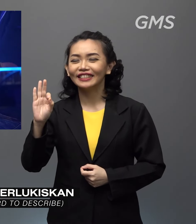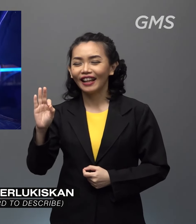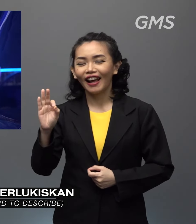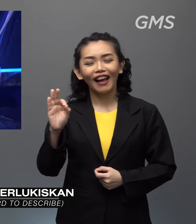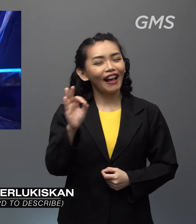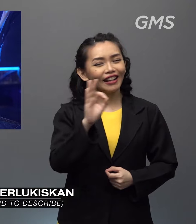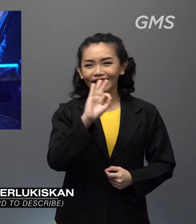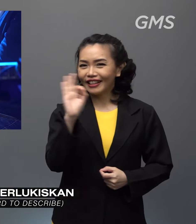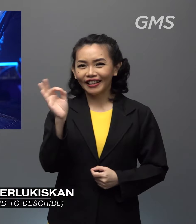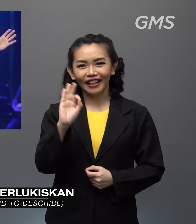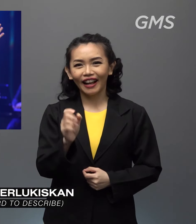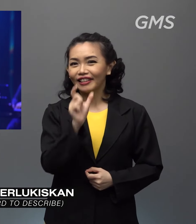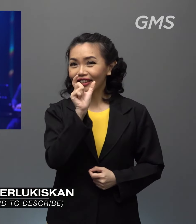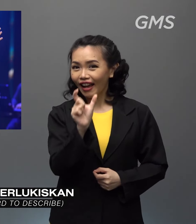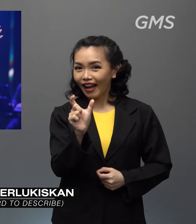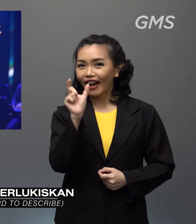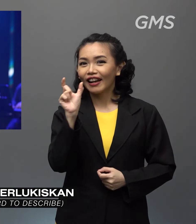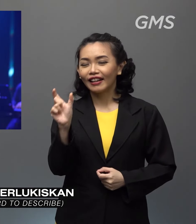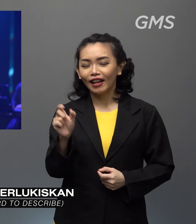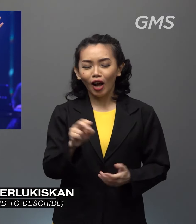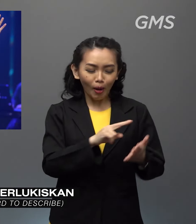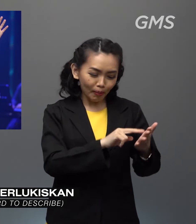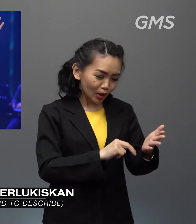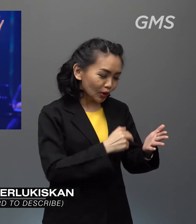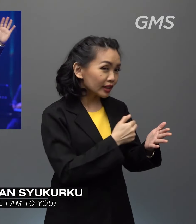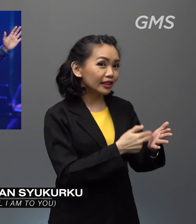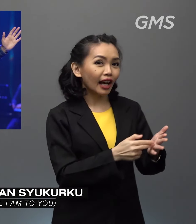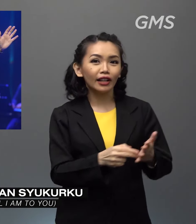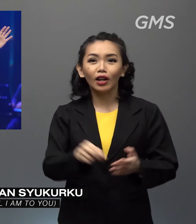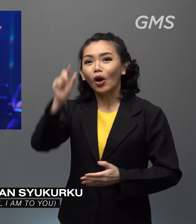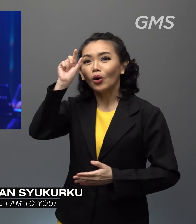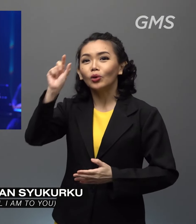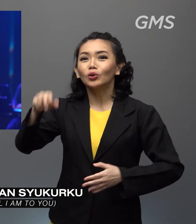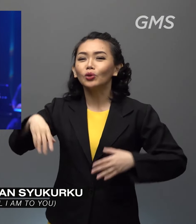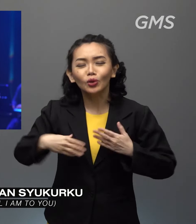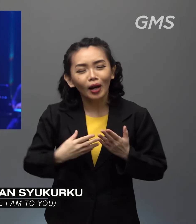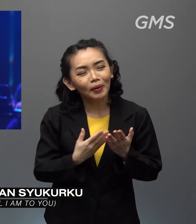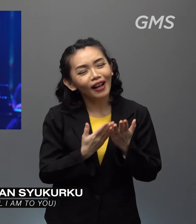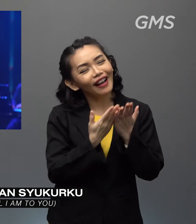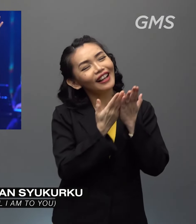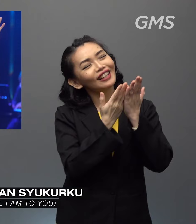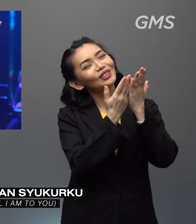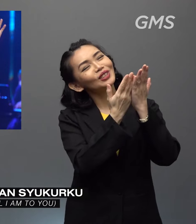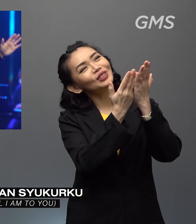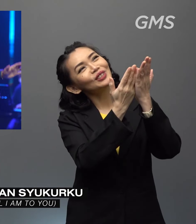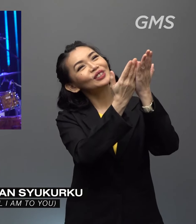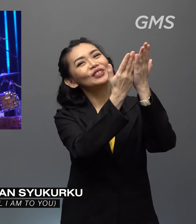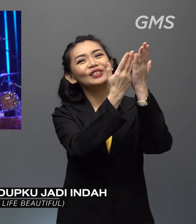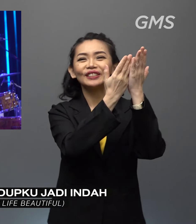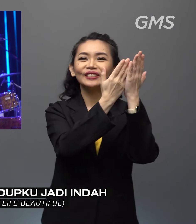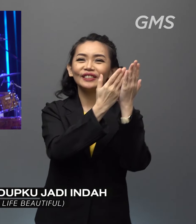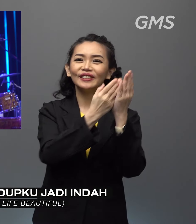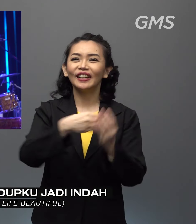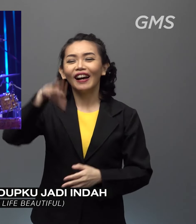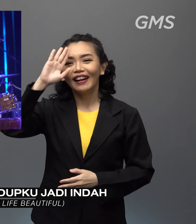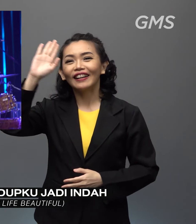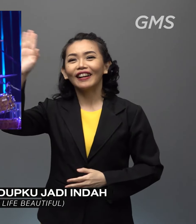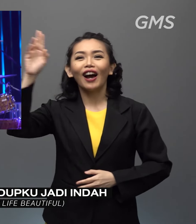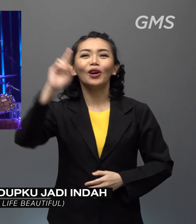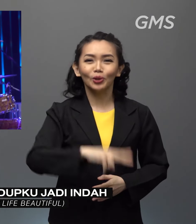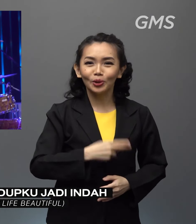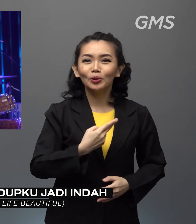Tak terlukiskan tunggu. ungkapkan syukurku.